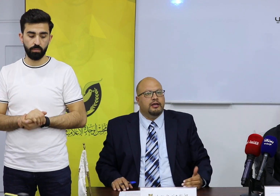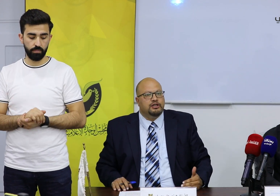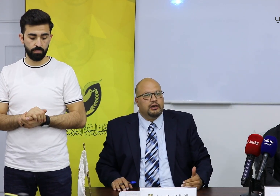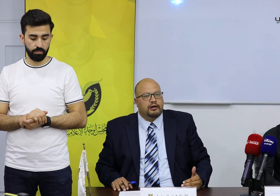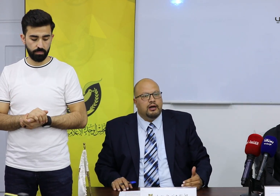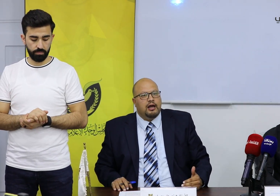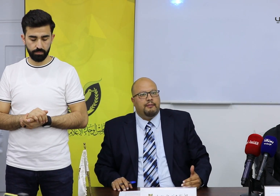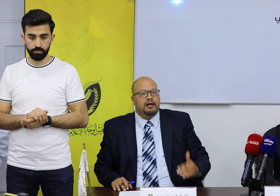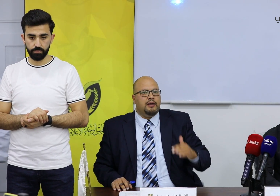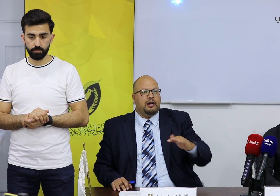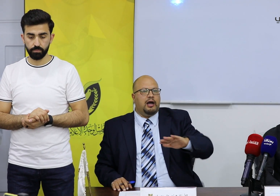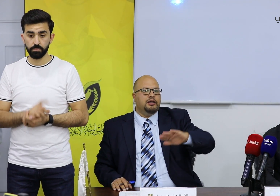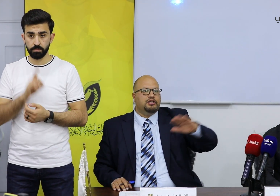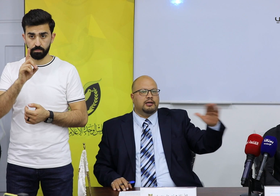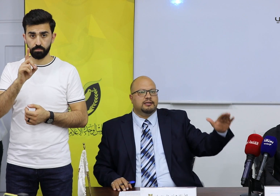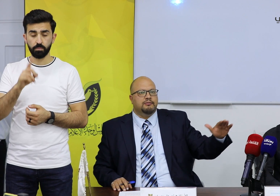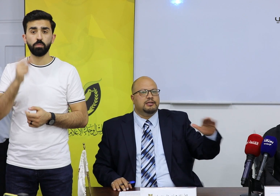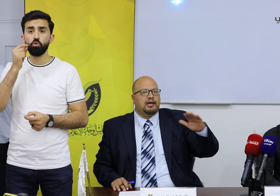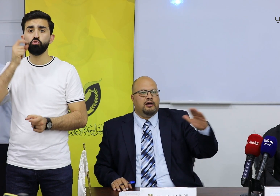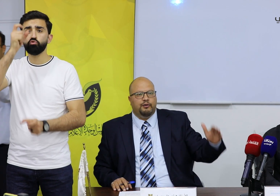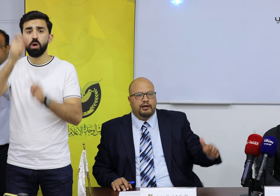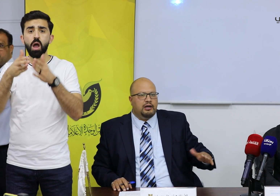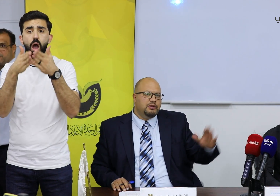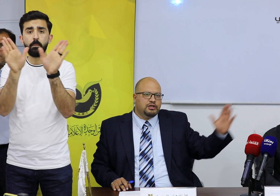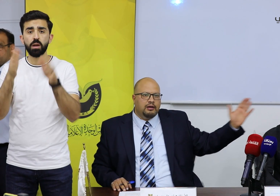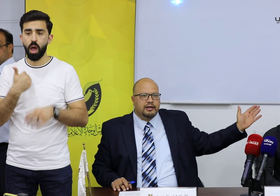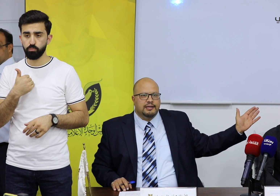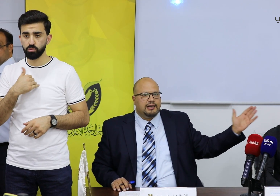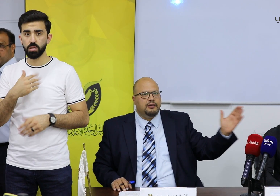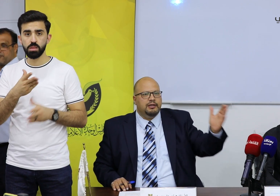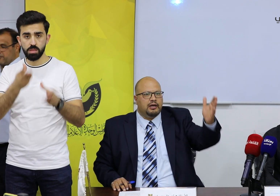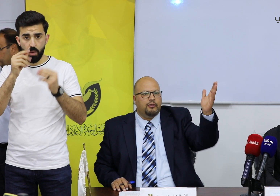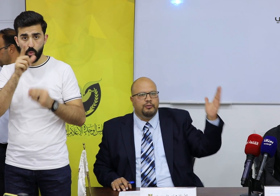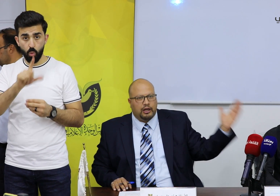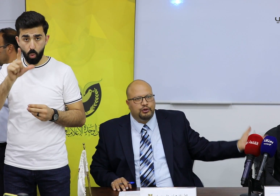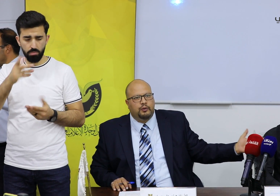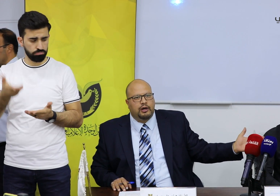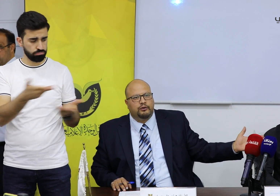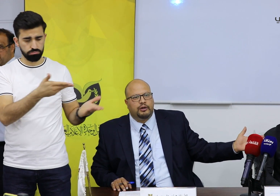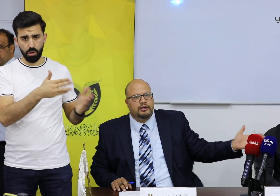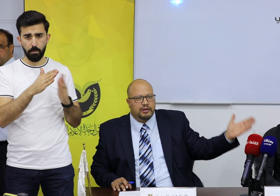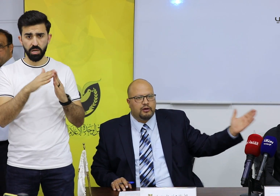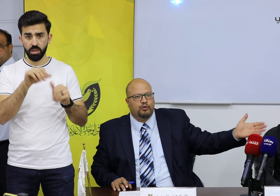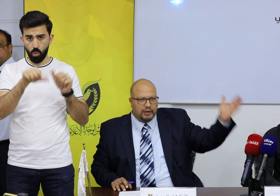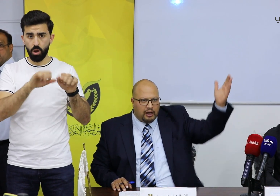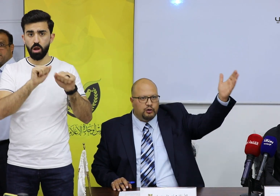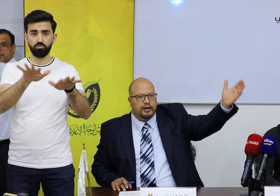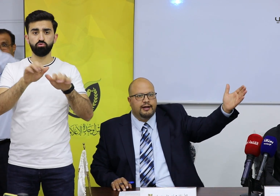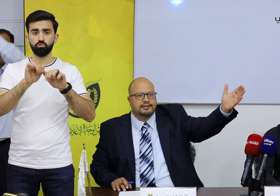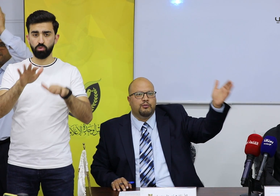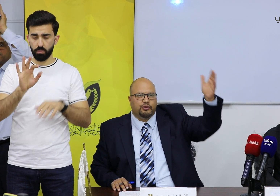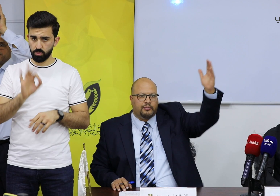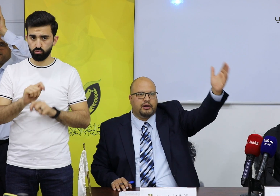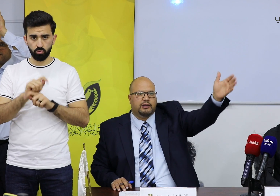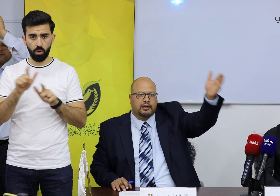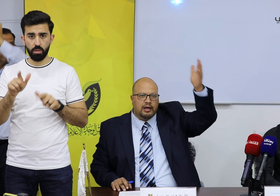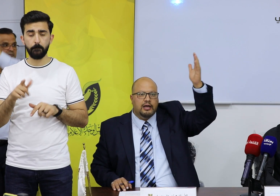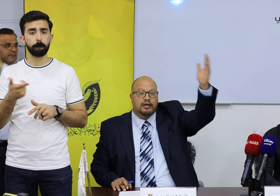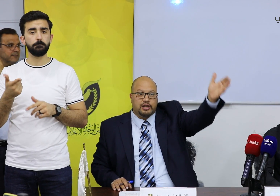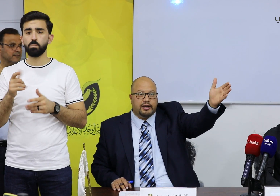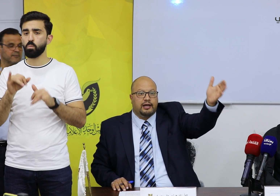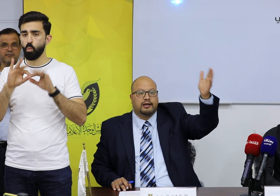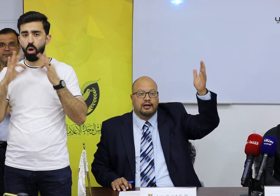لغة الإشارة. بينما اي شخص مش صحافي وإعلام بيجي على المركز عادي بيتدرب، هم بيعطوا دورات اوريدي بيدربوا باهله لناس